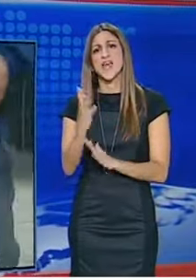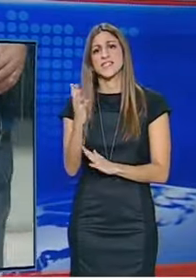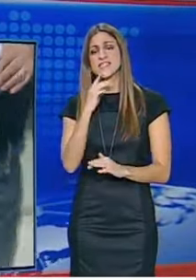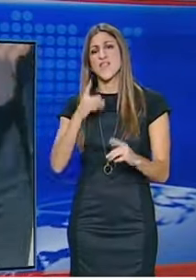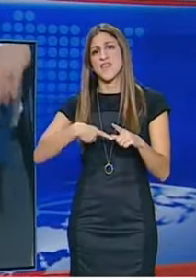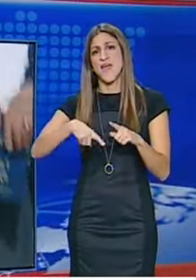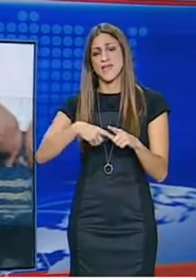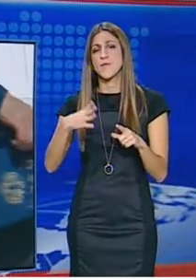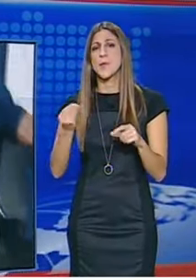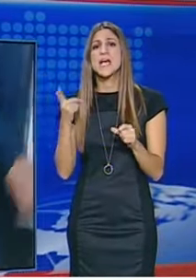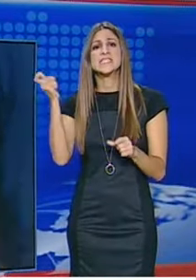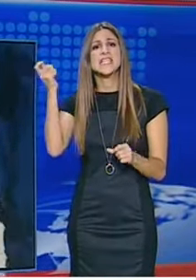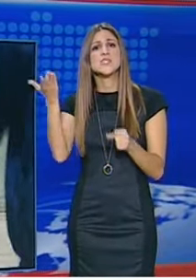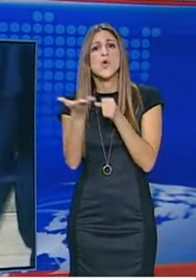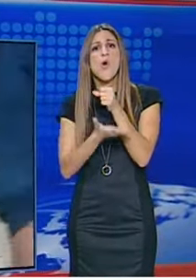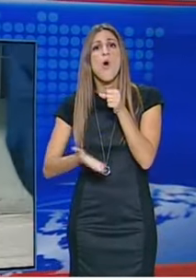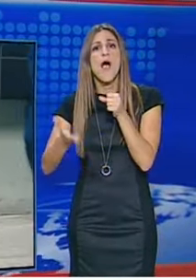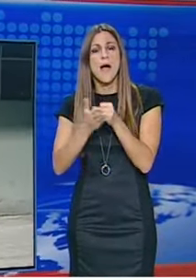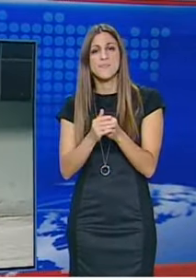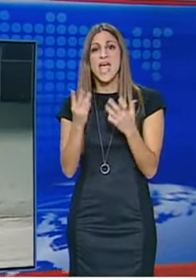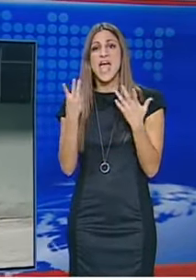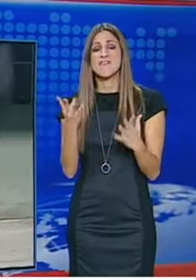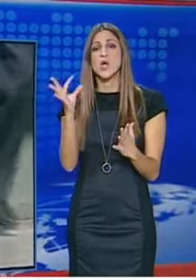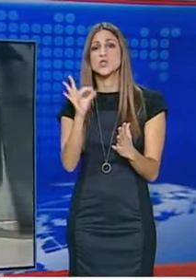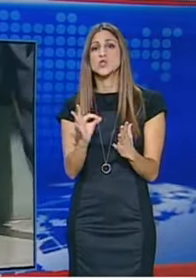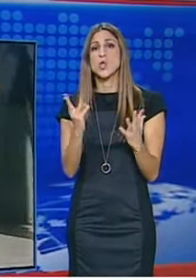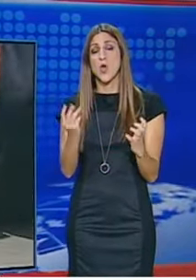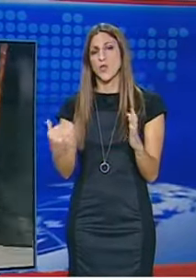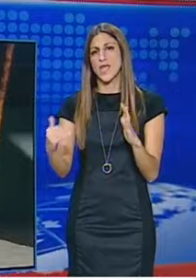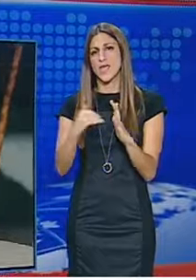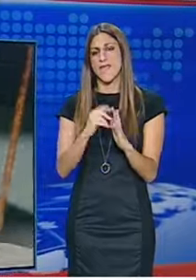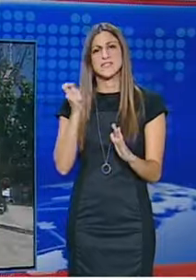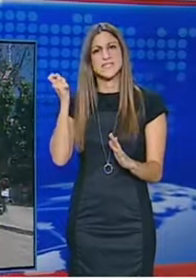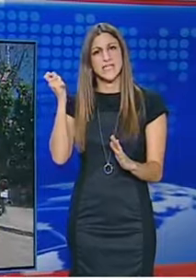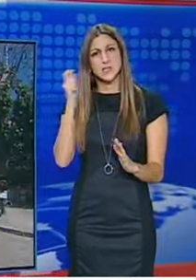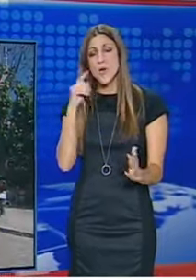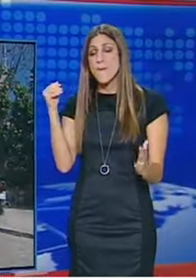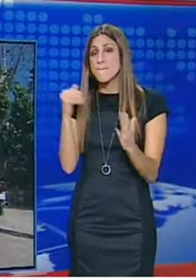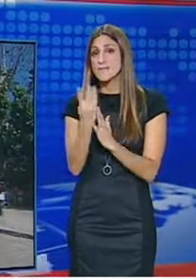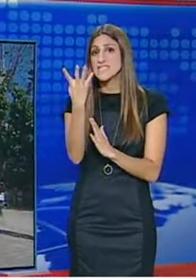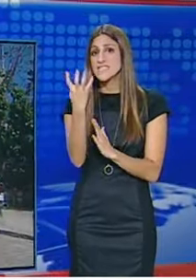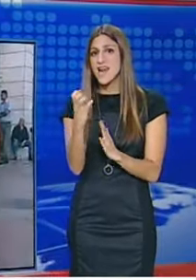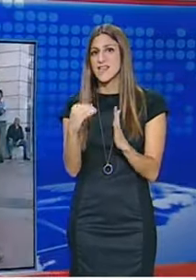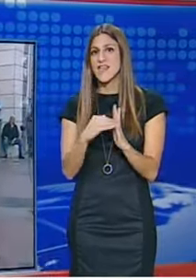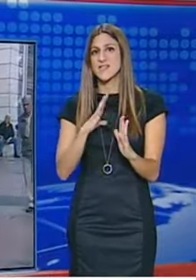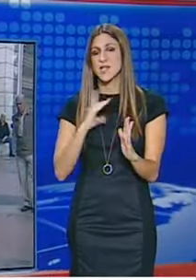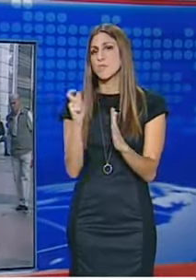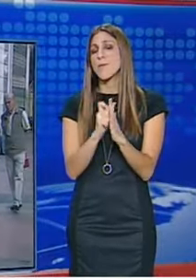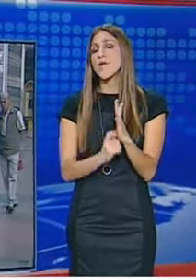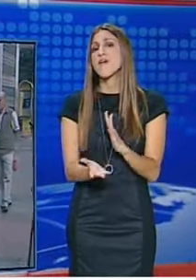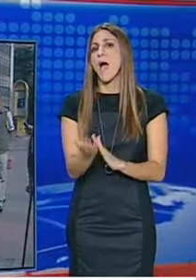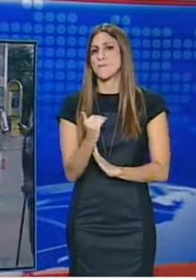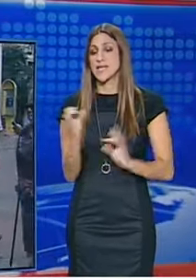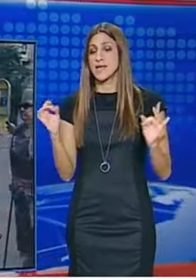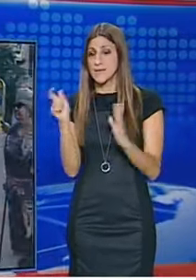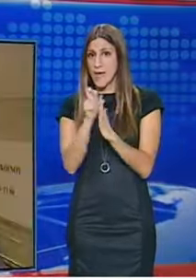ογα με βάση τα στοιχεία από τους 780.000 συνταξιούχους δεν ανταποκρίθηκαν περίπου 40.000 δικαιούχοι εάν δεν